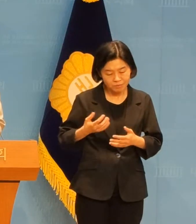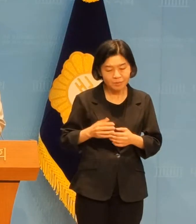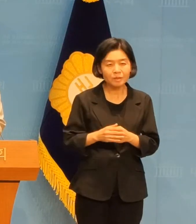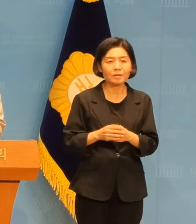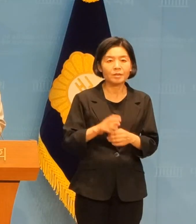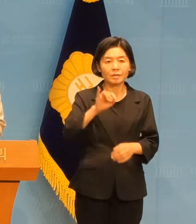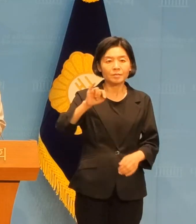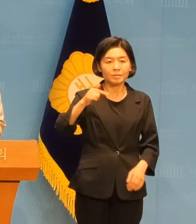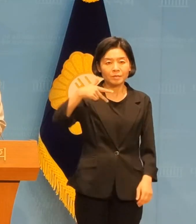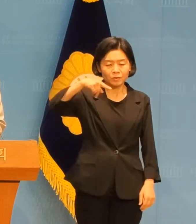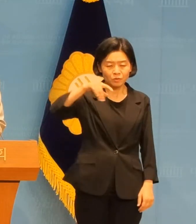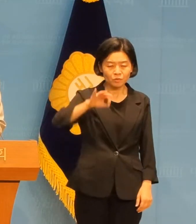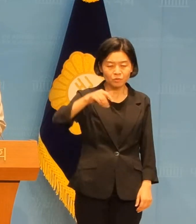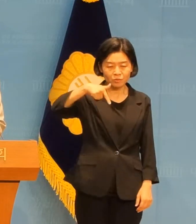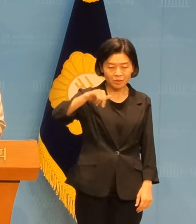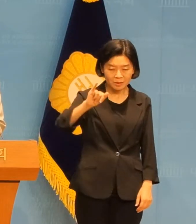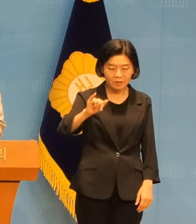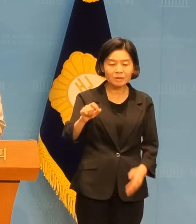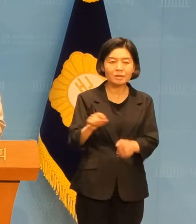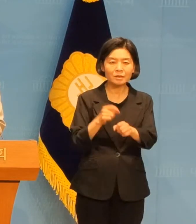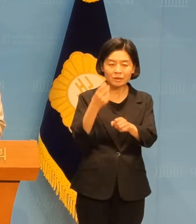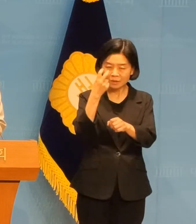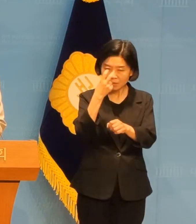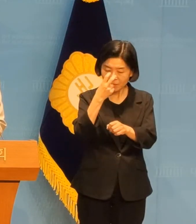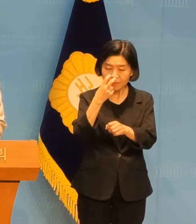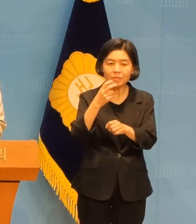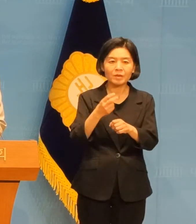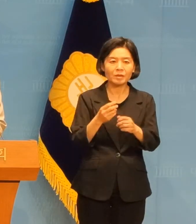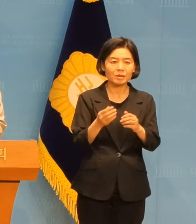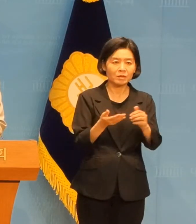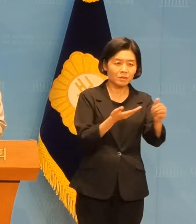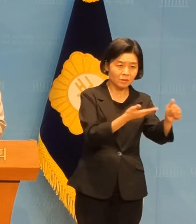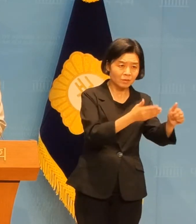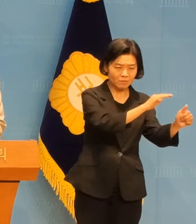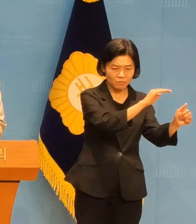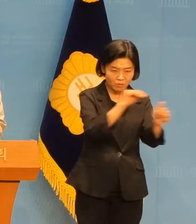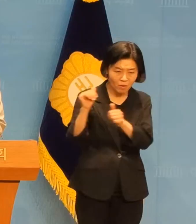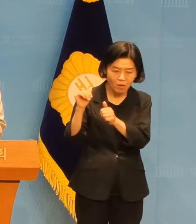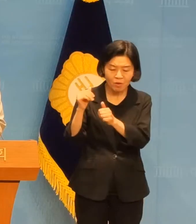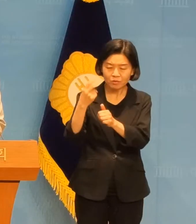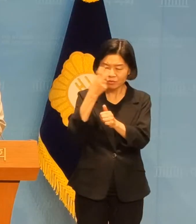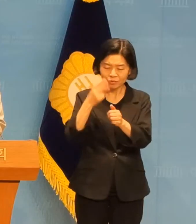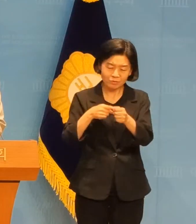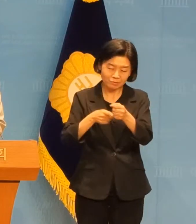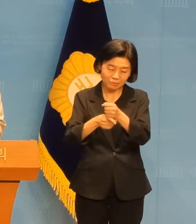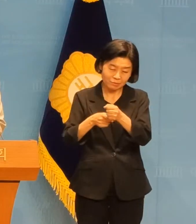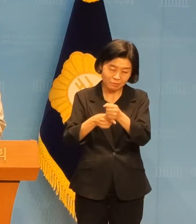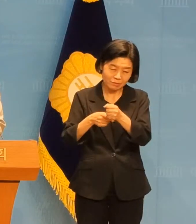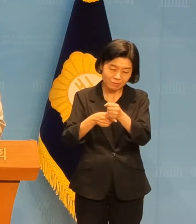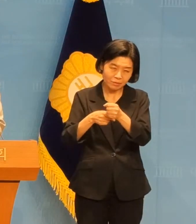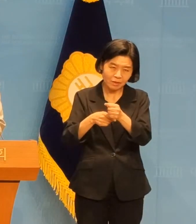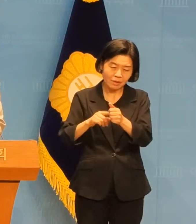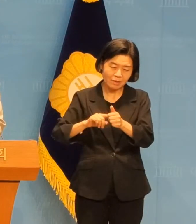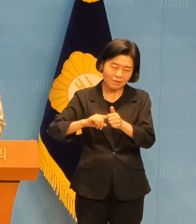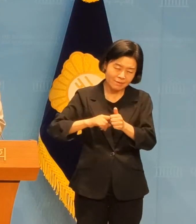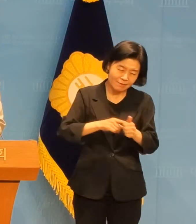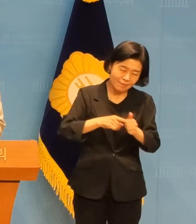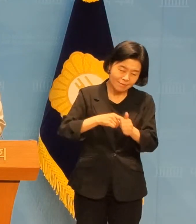민중기 특검은 고인을 소환하여 수사하는 과정에서 강압수사,